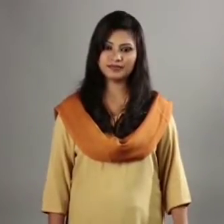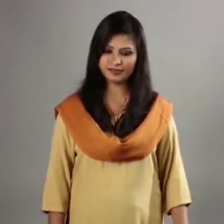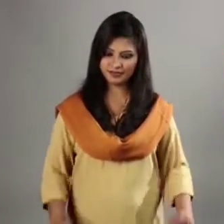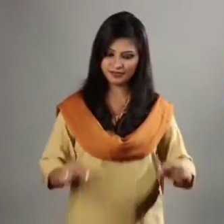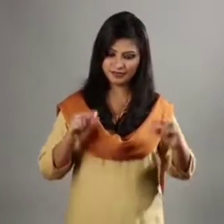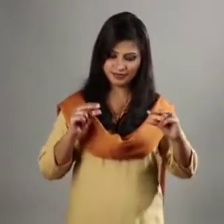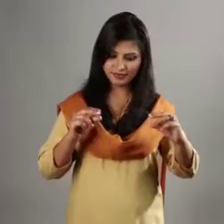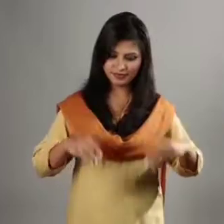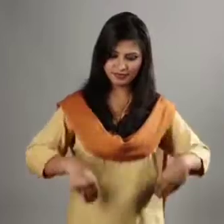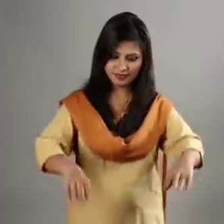Kaleen.